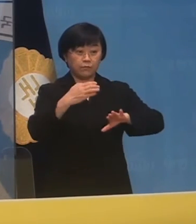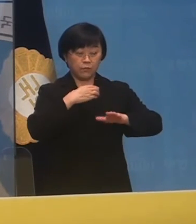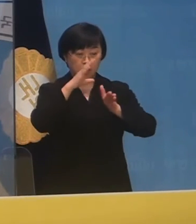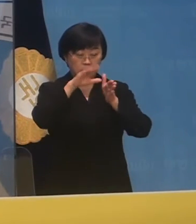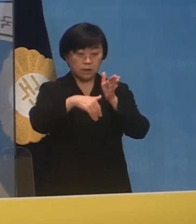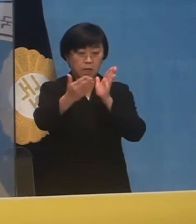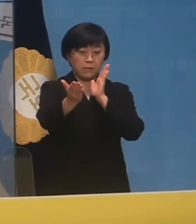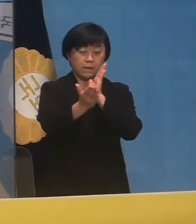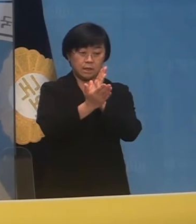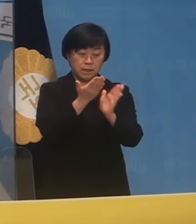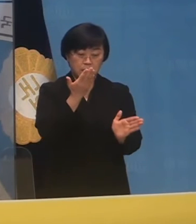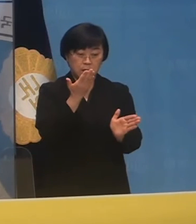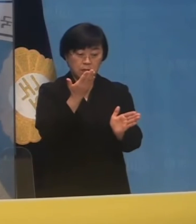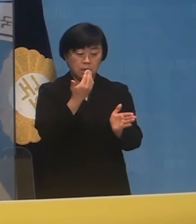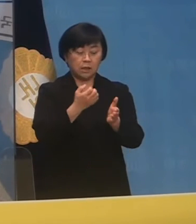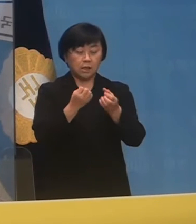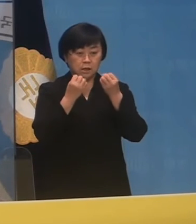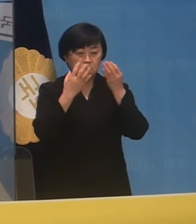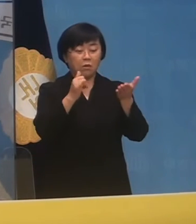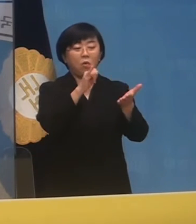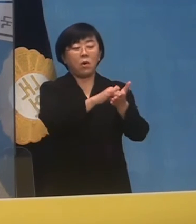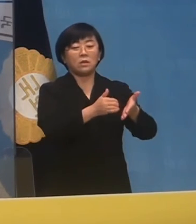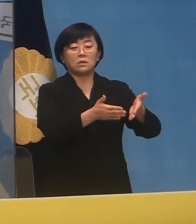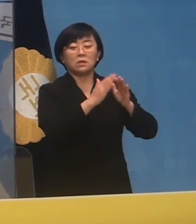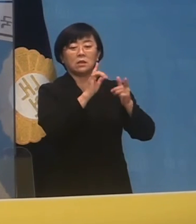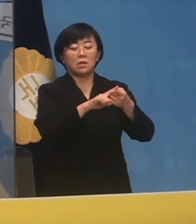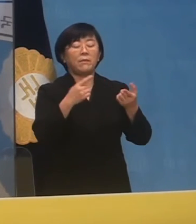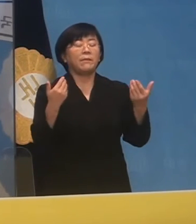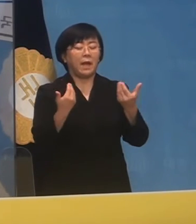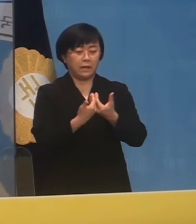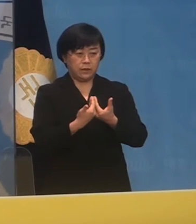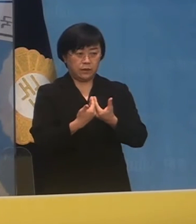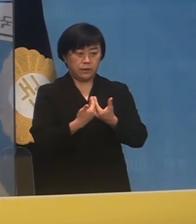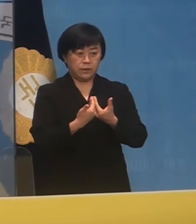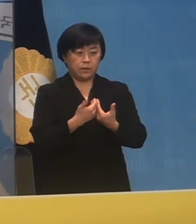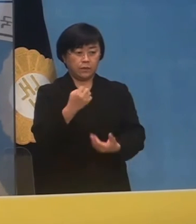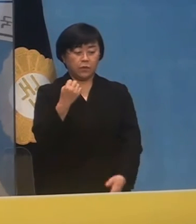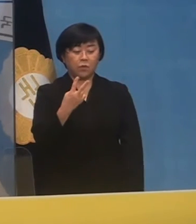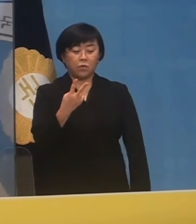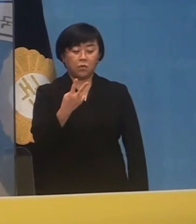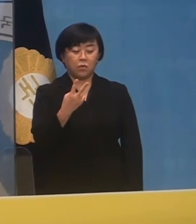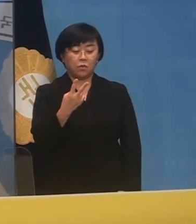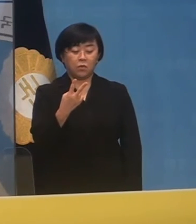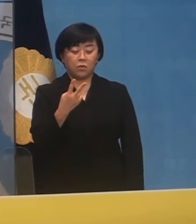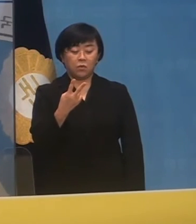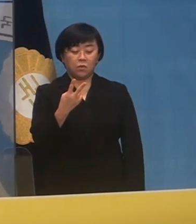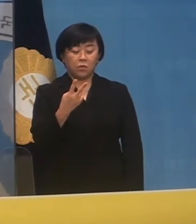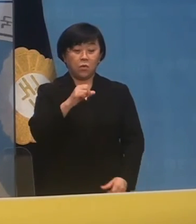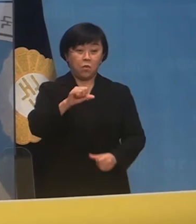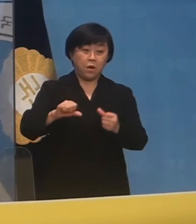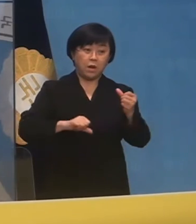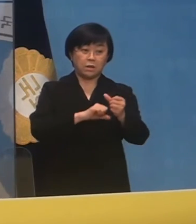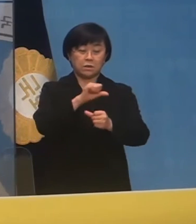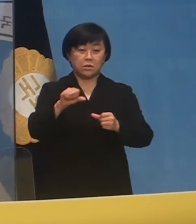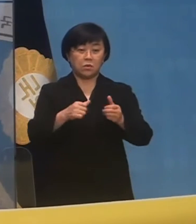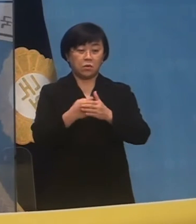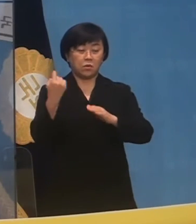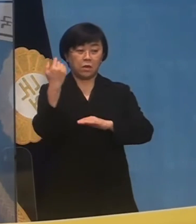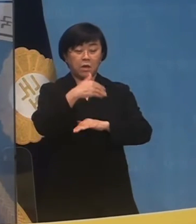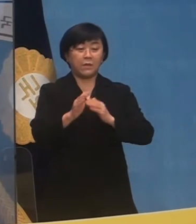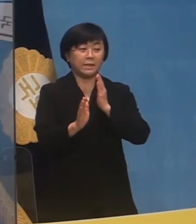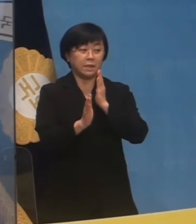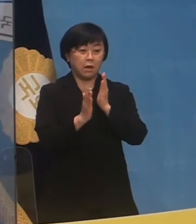기후위기 시대에 역행하는 신공항 건설에 대해서 반대합니다. 또한 환경적으로 계획이 적정하지